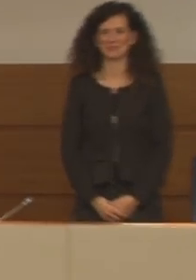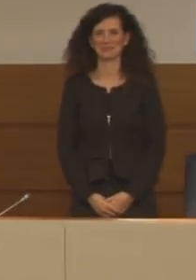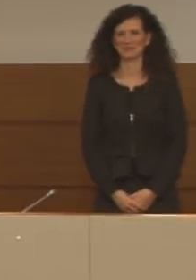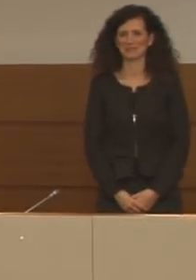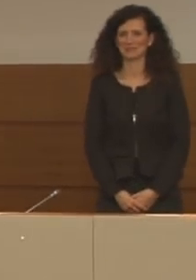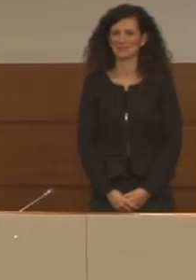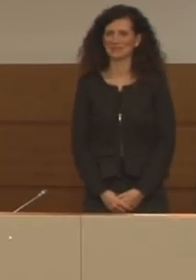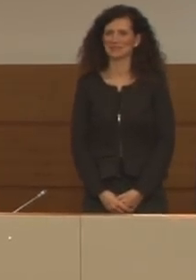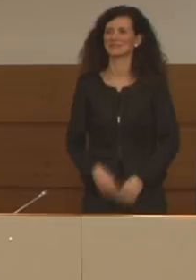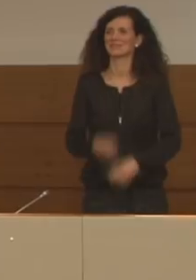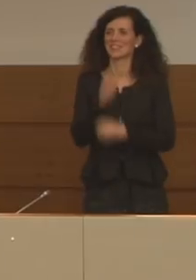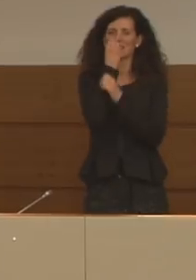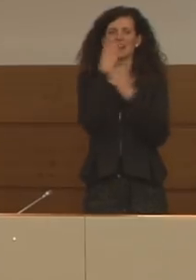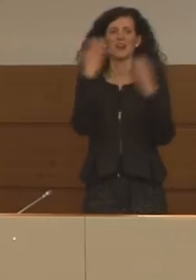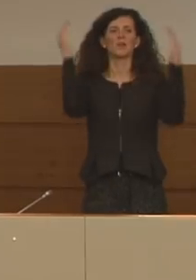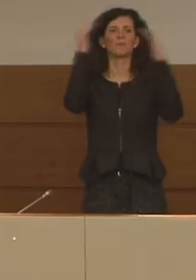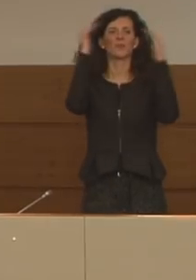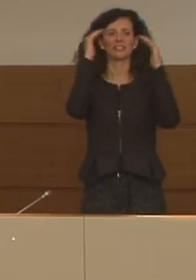buonasera